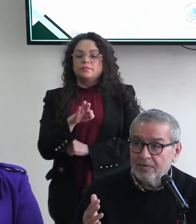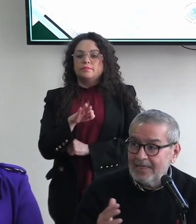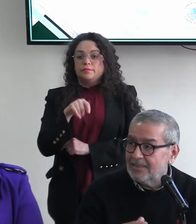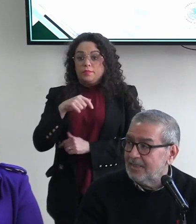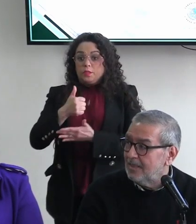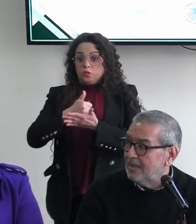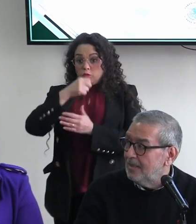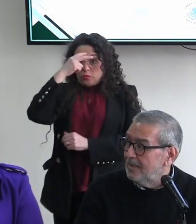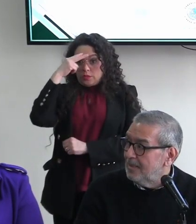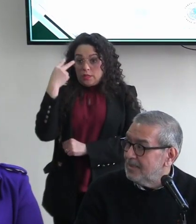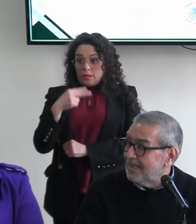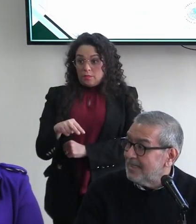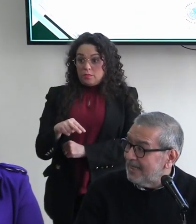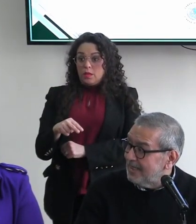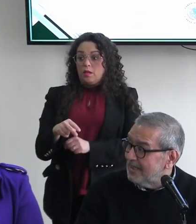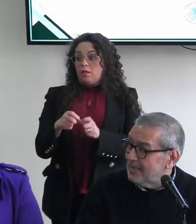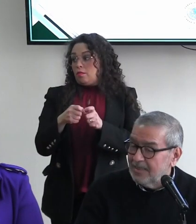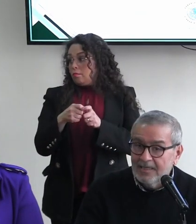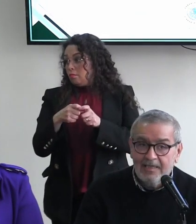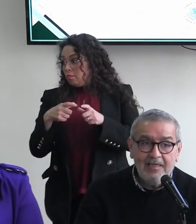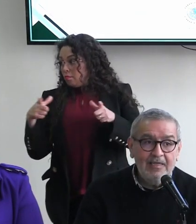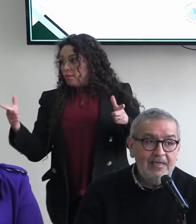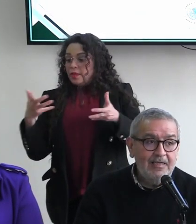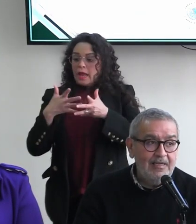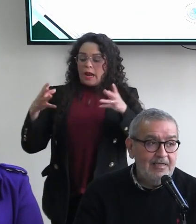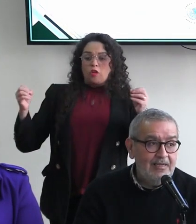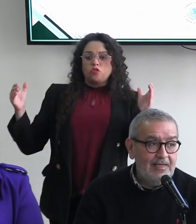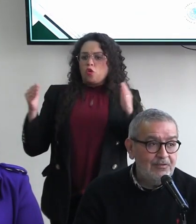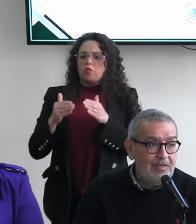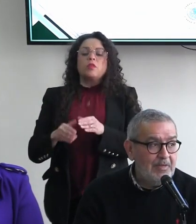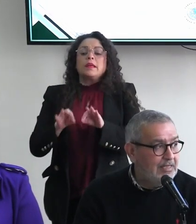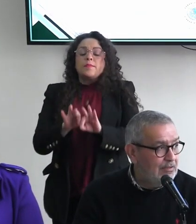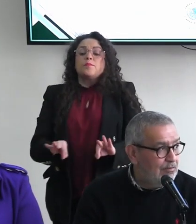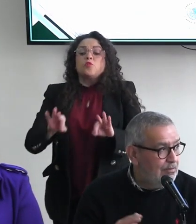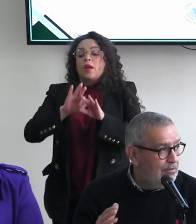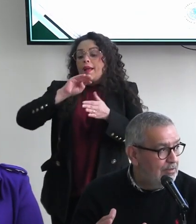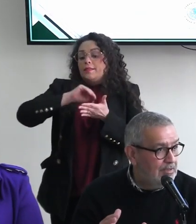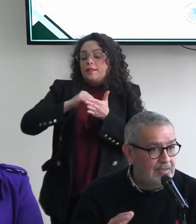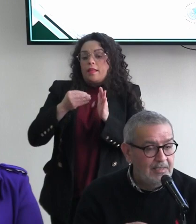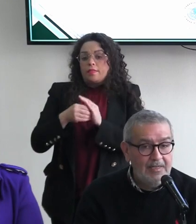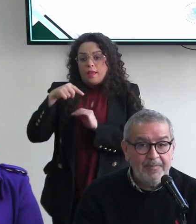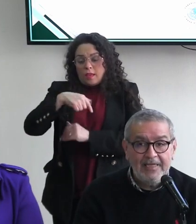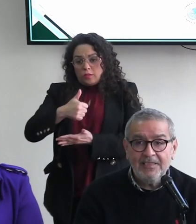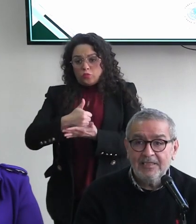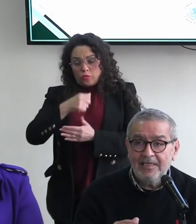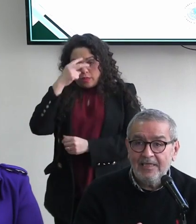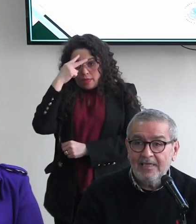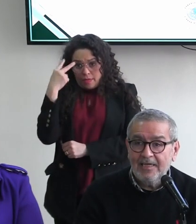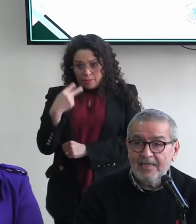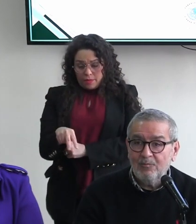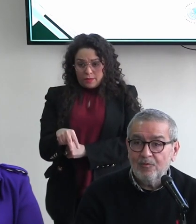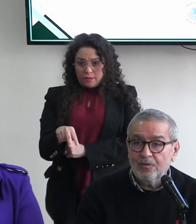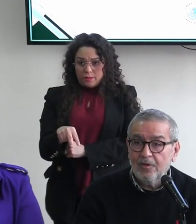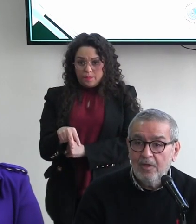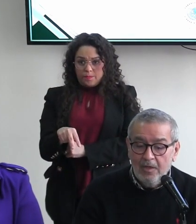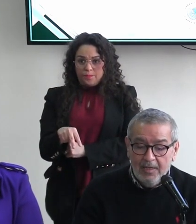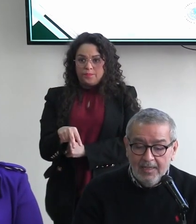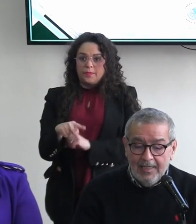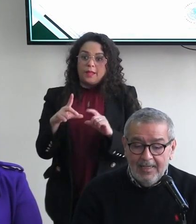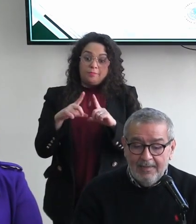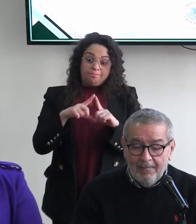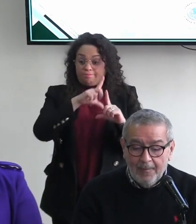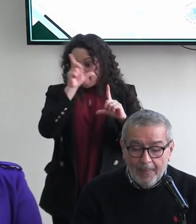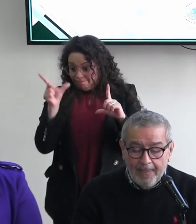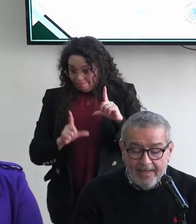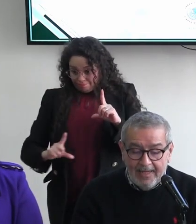por la importancia estratégica que tiene la Ciudad de México en el país y en el mundo.